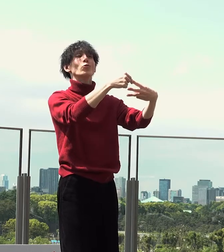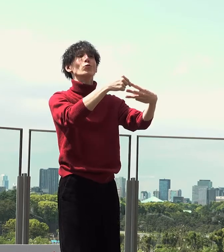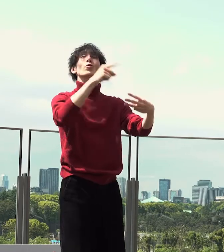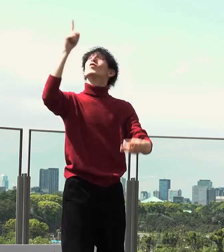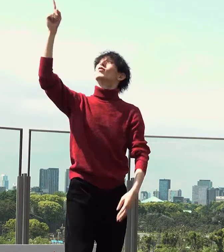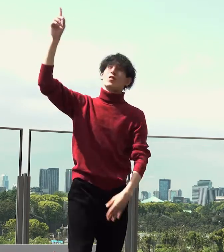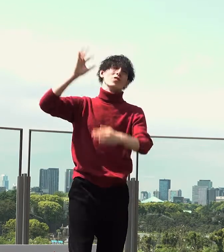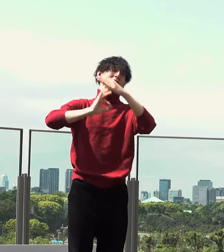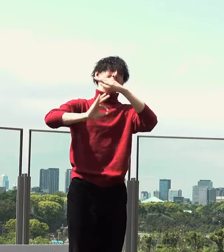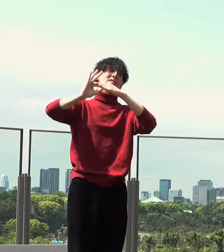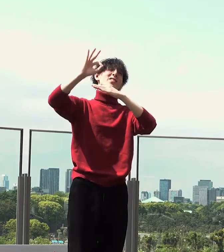です、